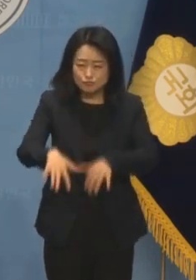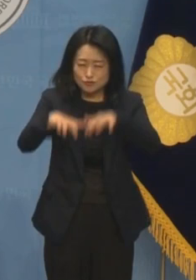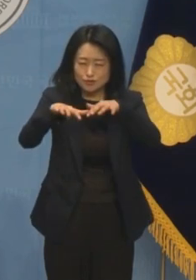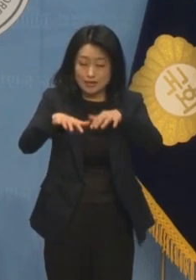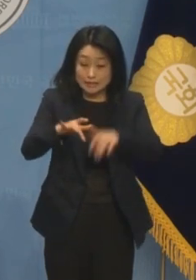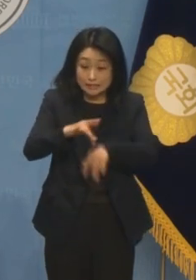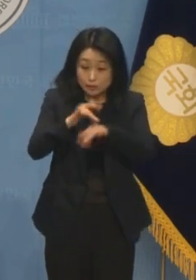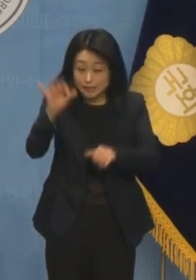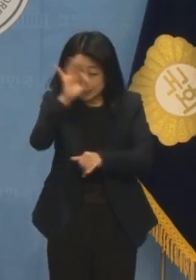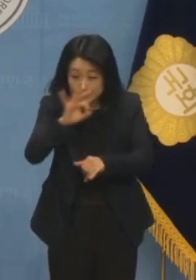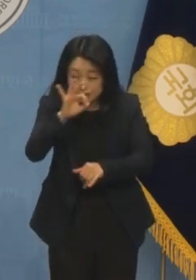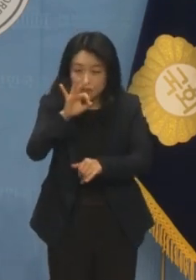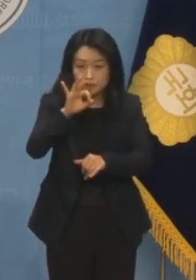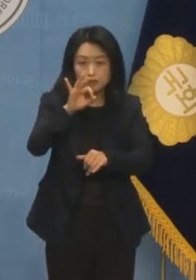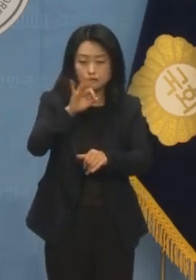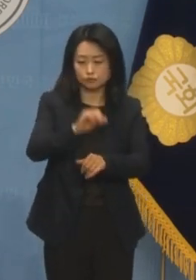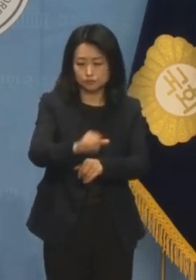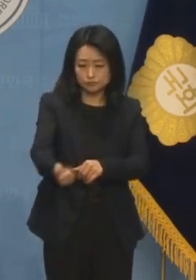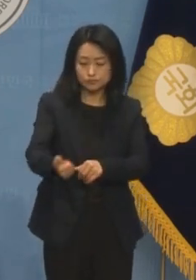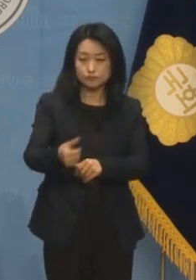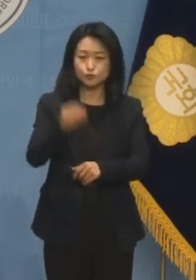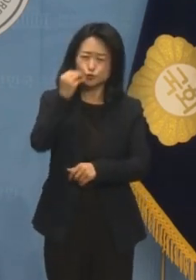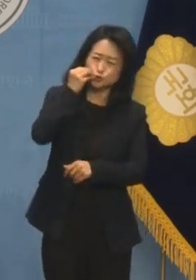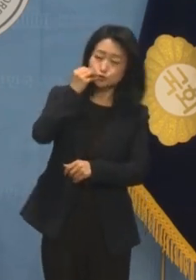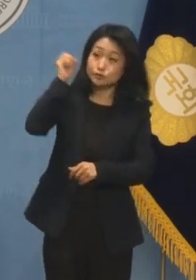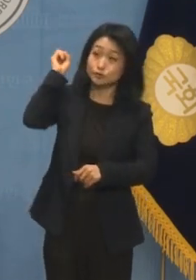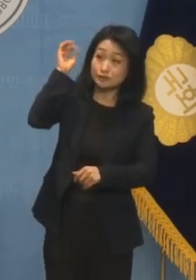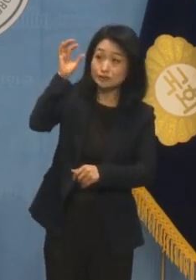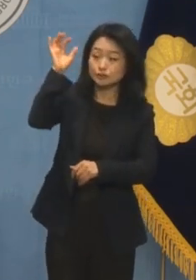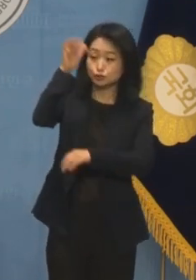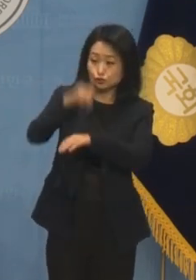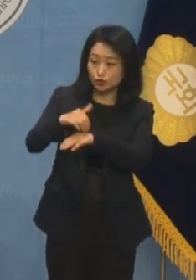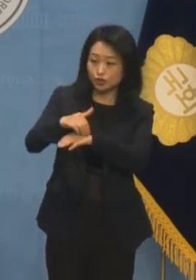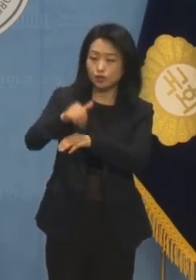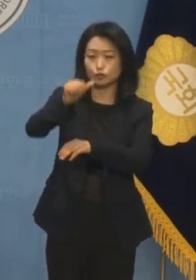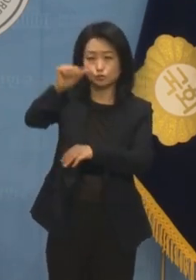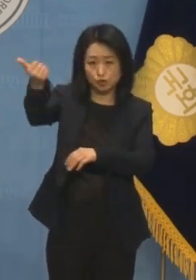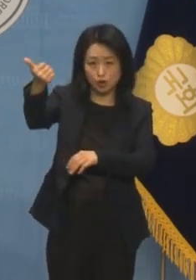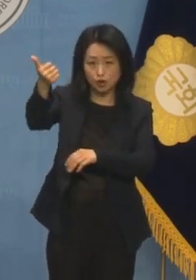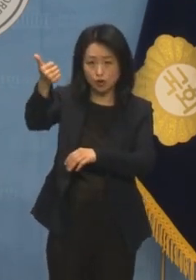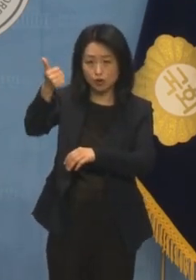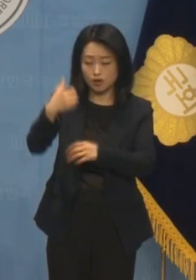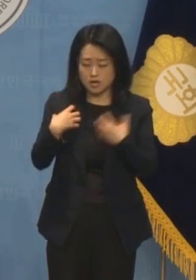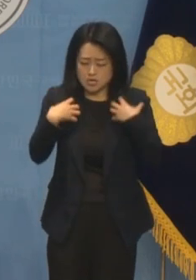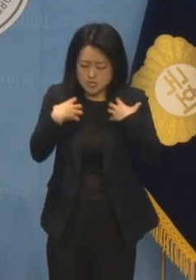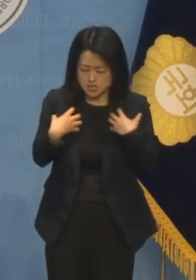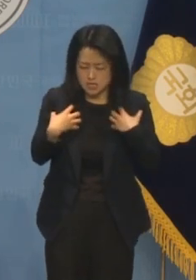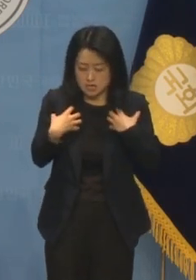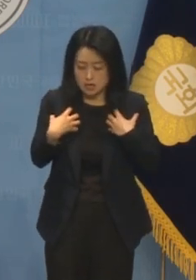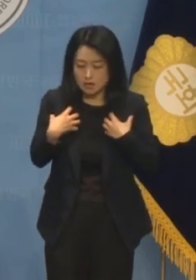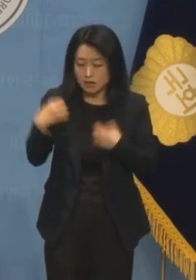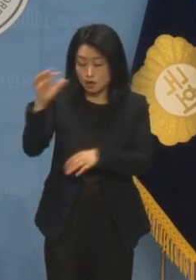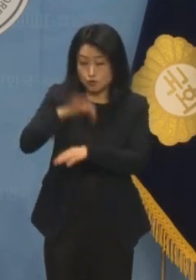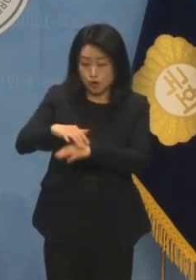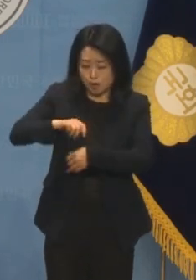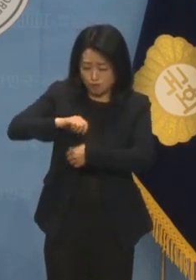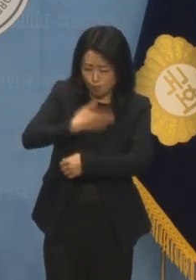훈련을 받던 훈련병 차를 받던 훈련병이 가족의 품으로 오지